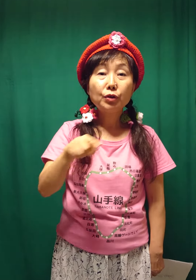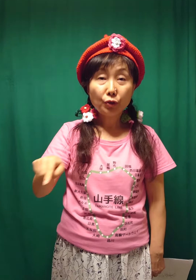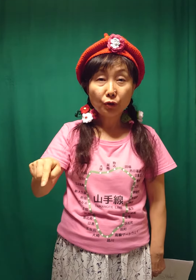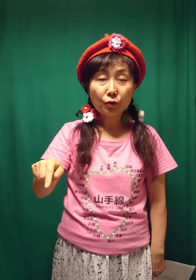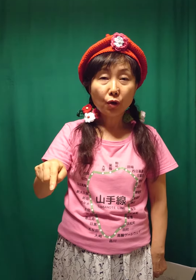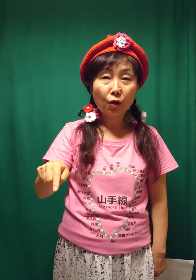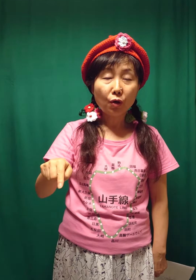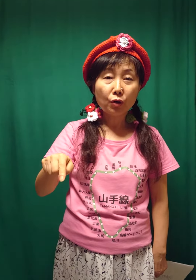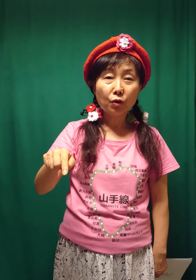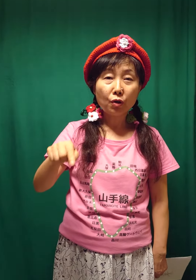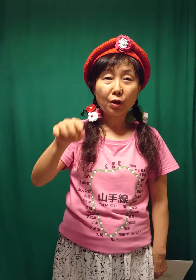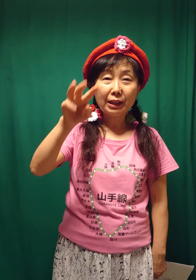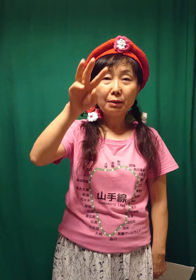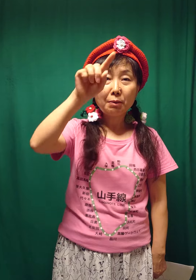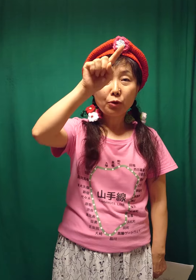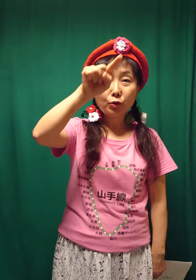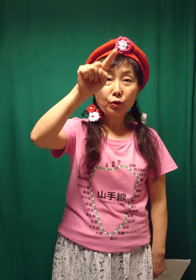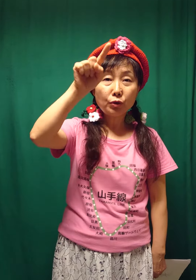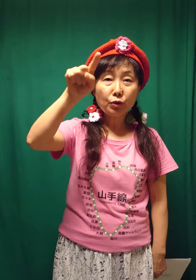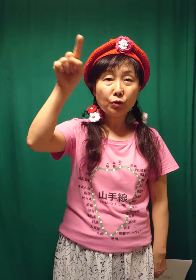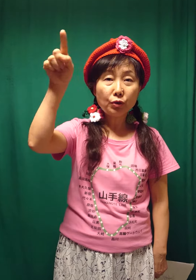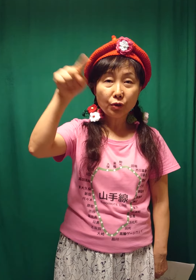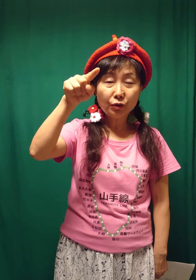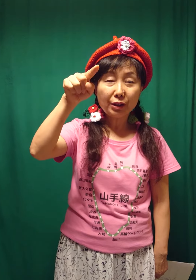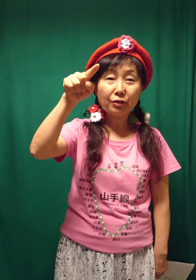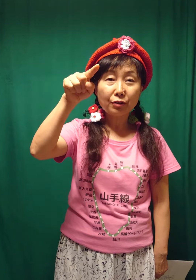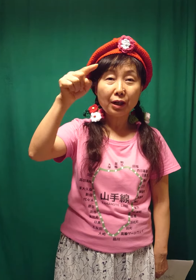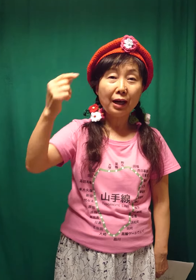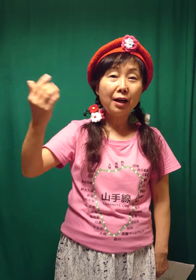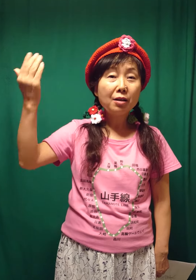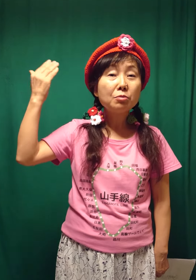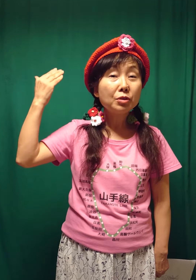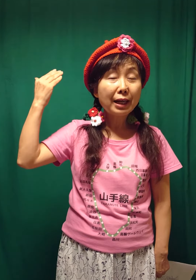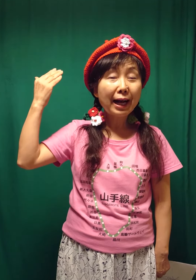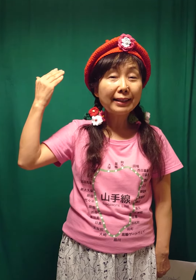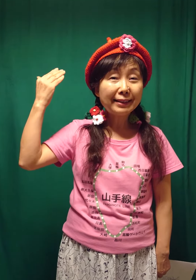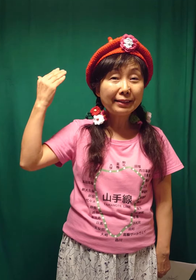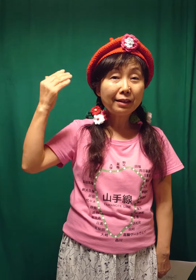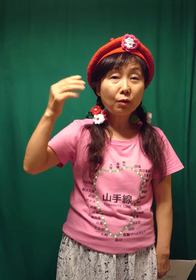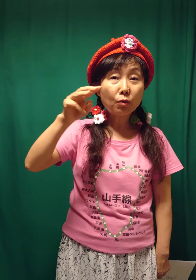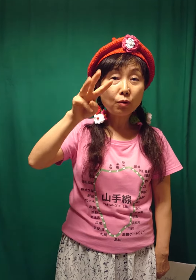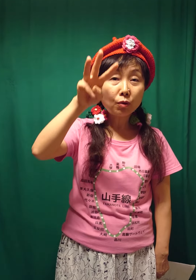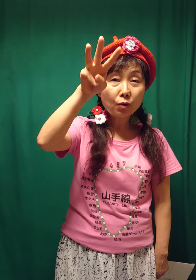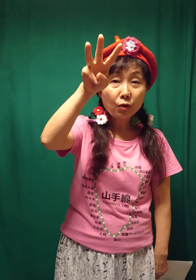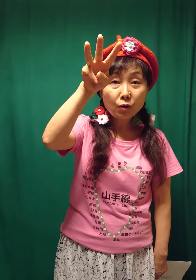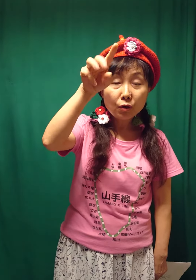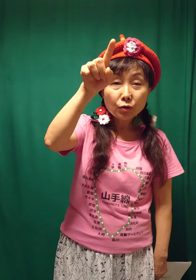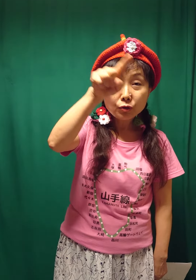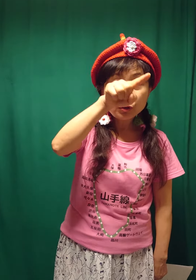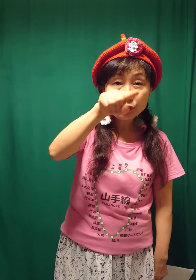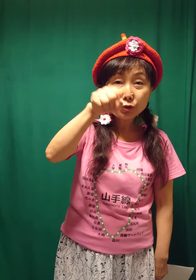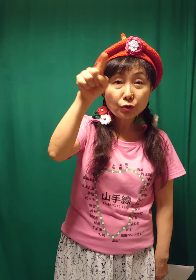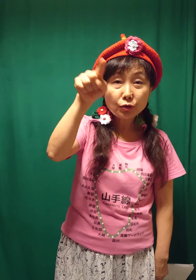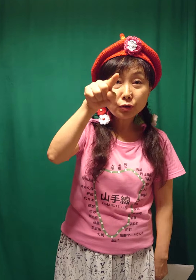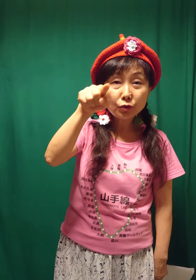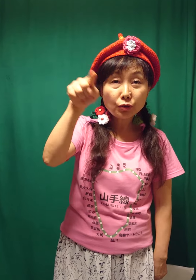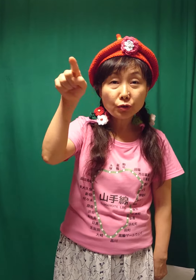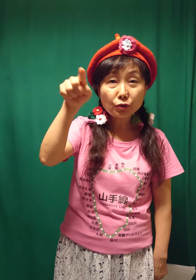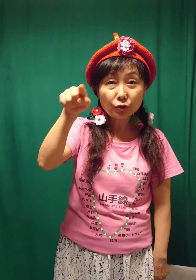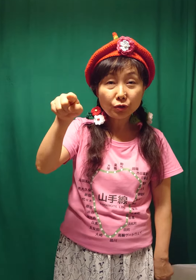巣のあの頭のちょんちょんちょんっていうのが昔はこうクッククッ